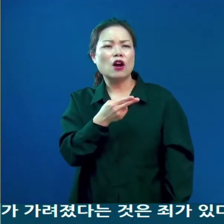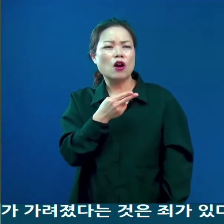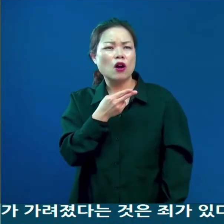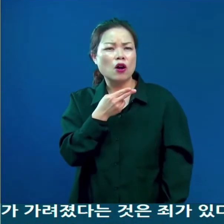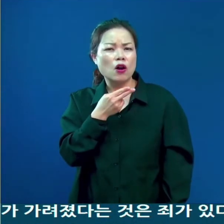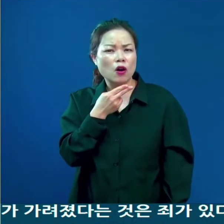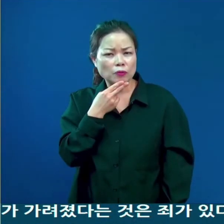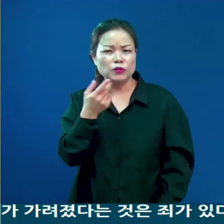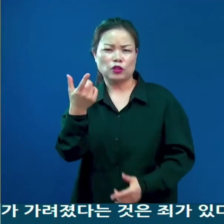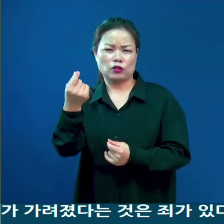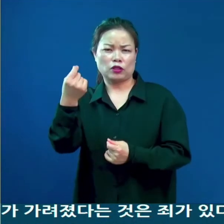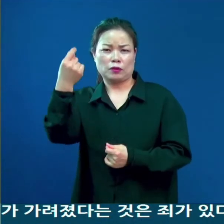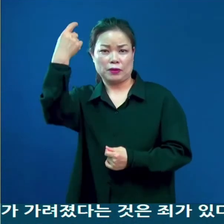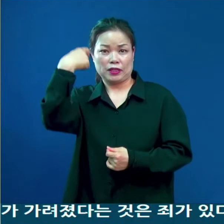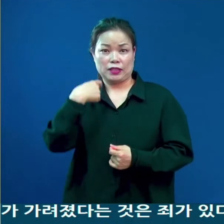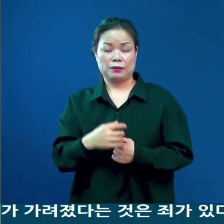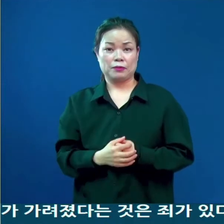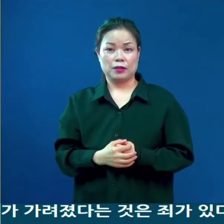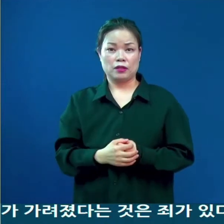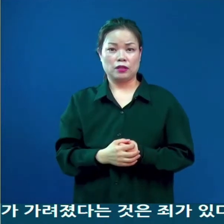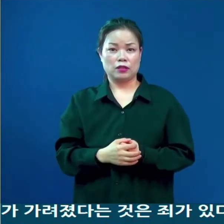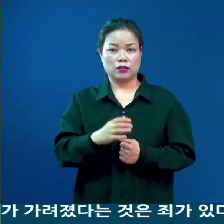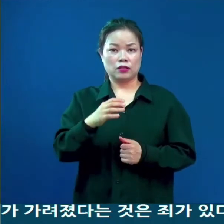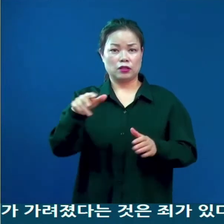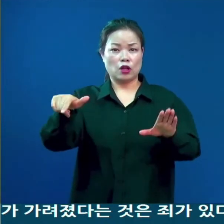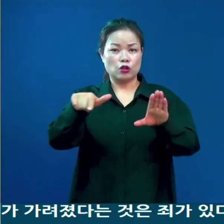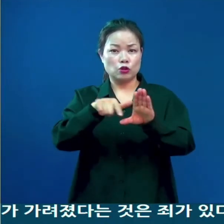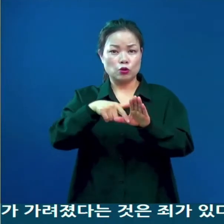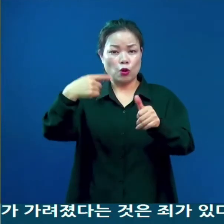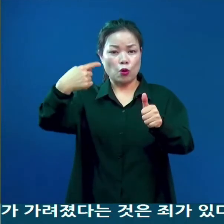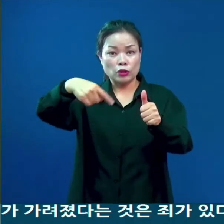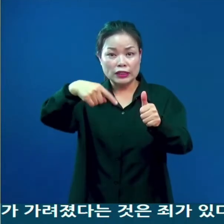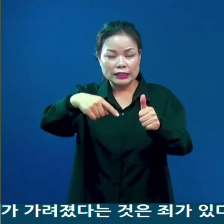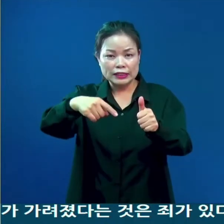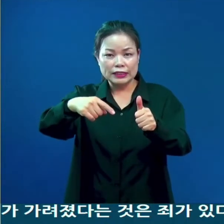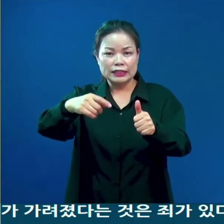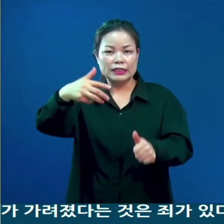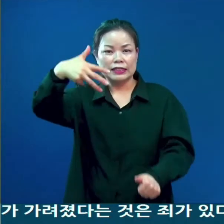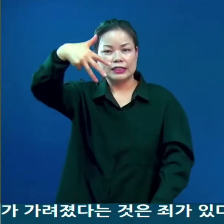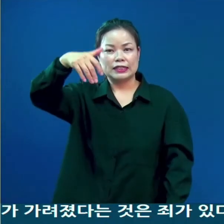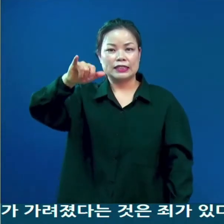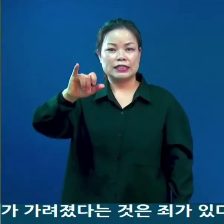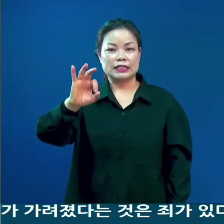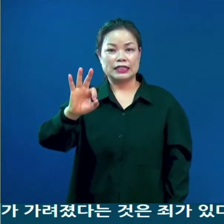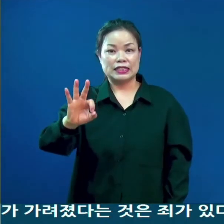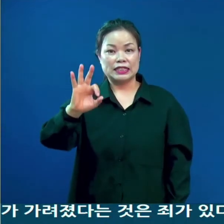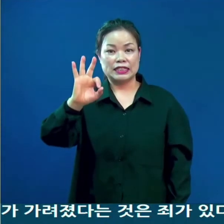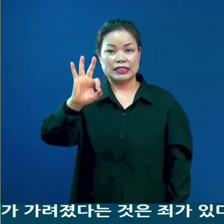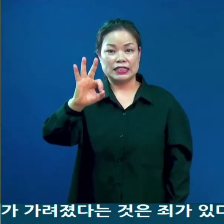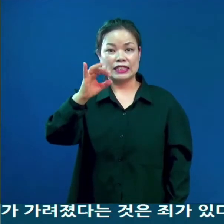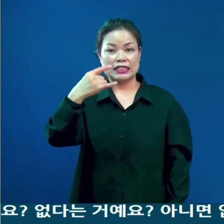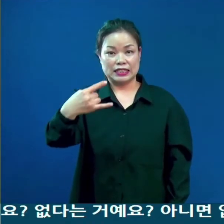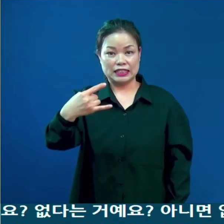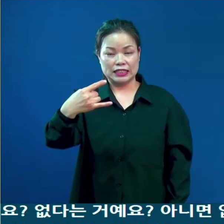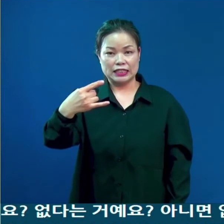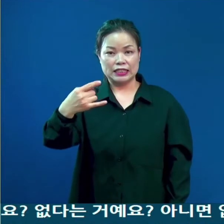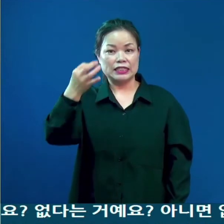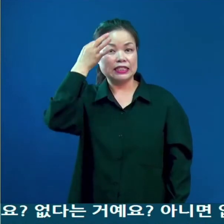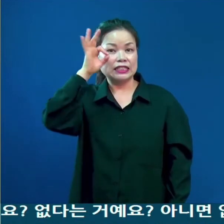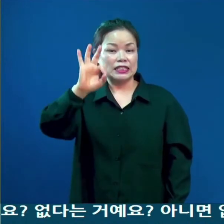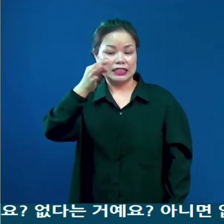것처럼 여김을 받았다는 거죠. 이것을 교리적으로 표현을 하면 칭의라고 합니다. 칭의. 의롭다고 칭해 주시는